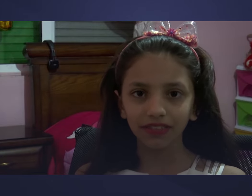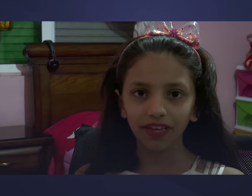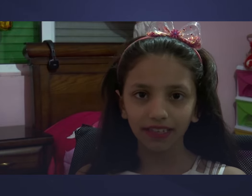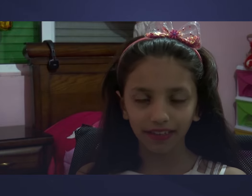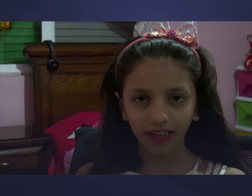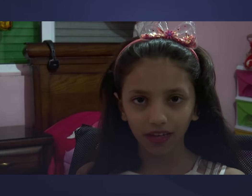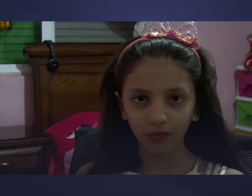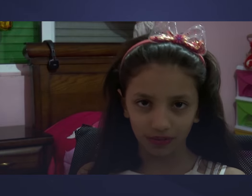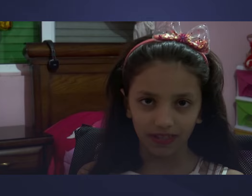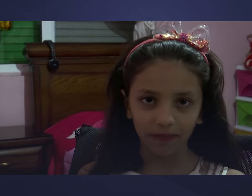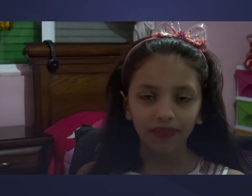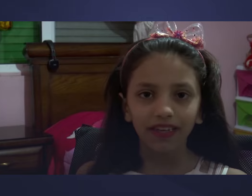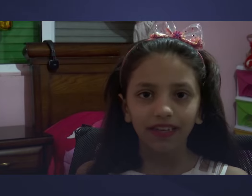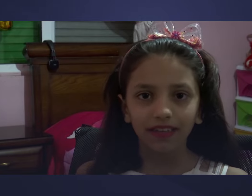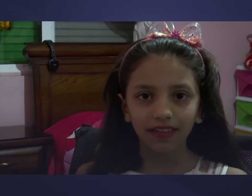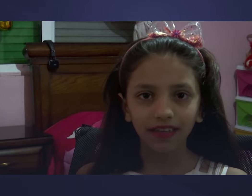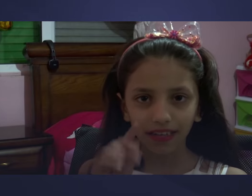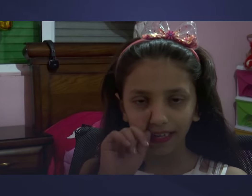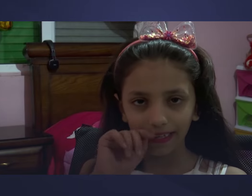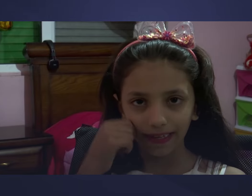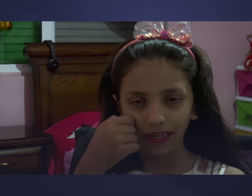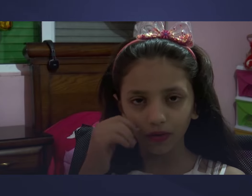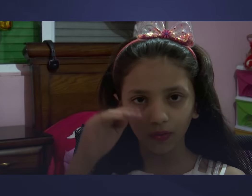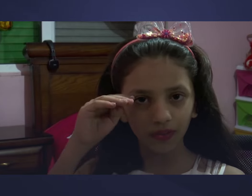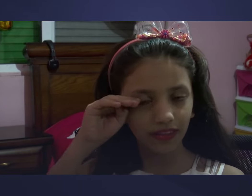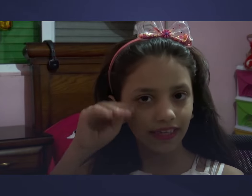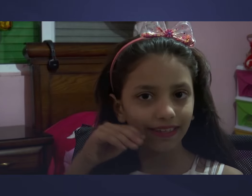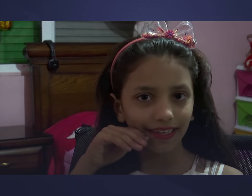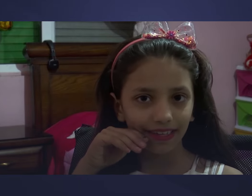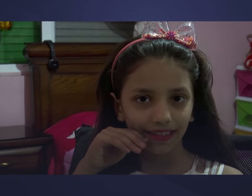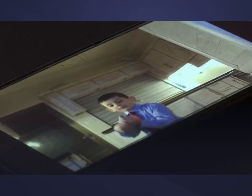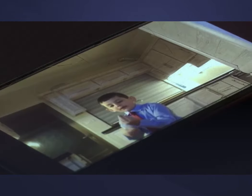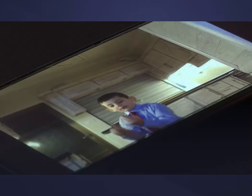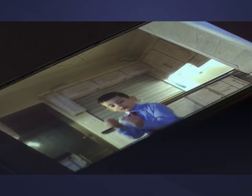يعني ذكر وأنثى، ذكر يعني هيك وأنثى يعني هيك.